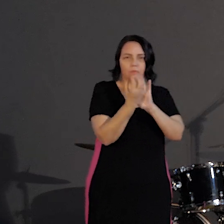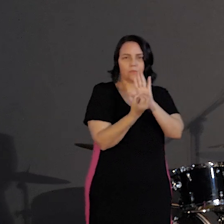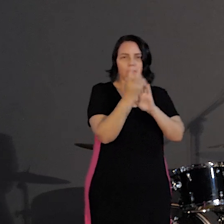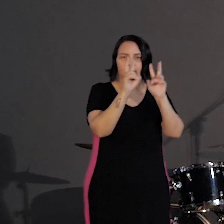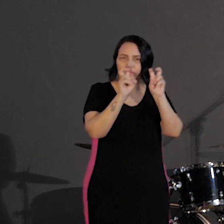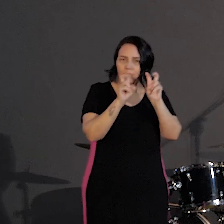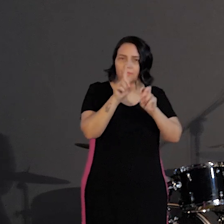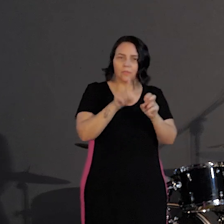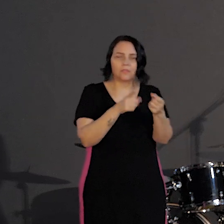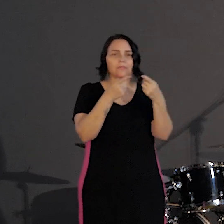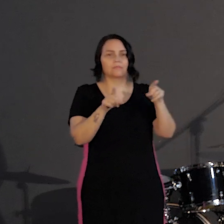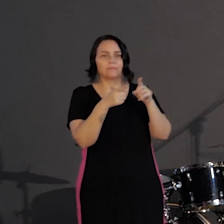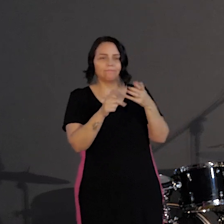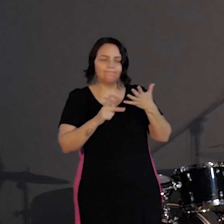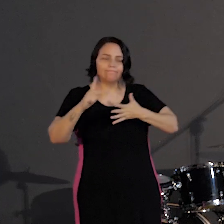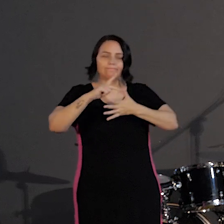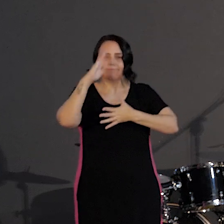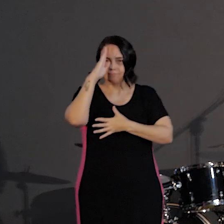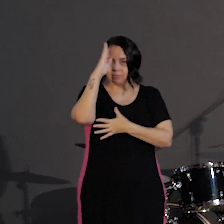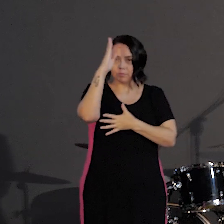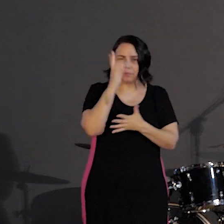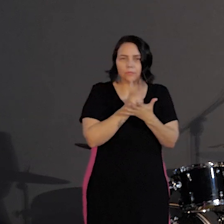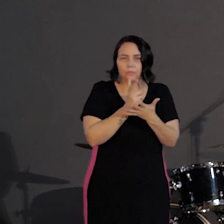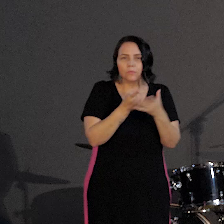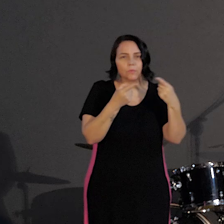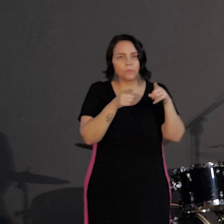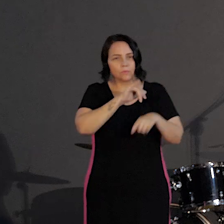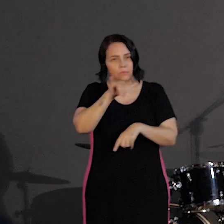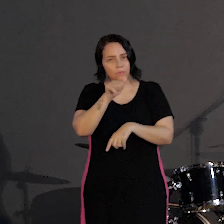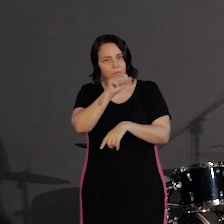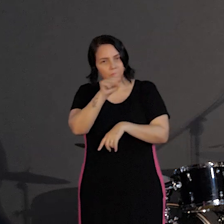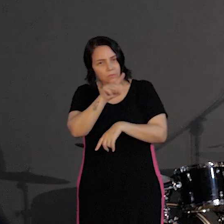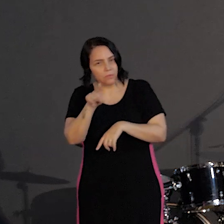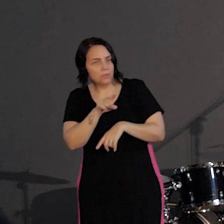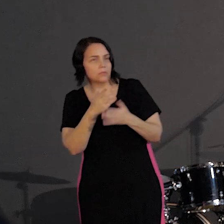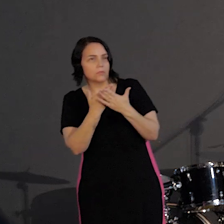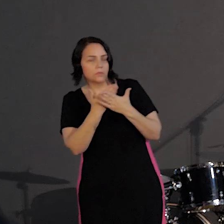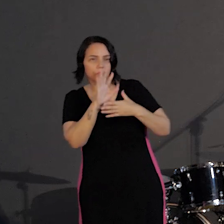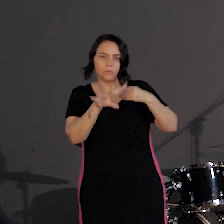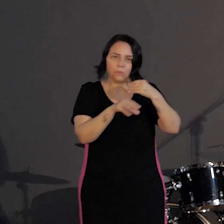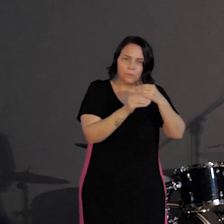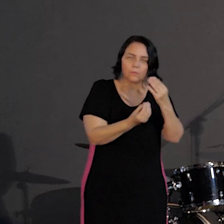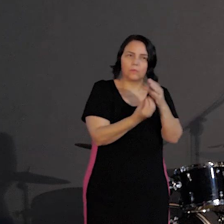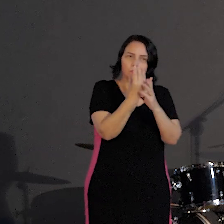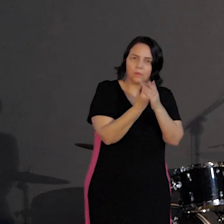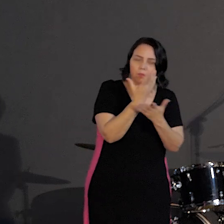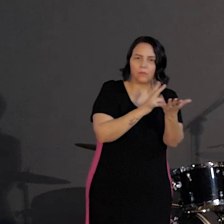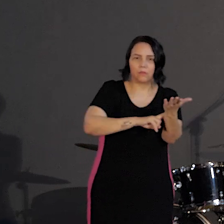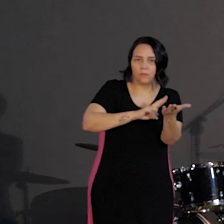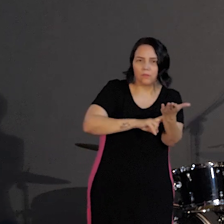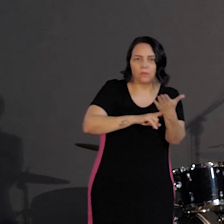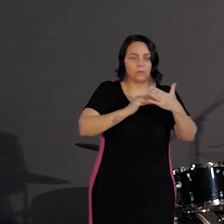que é a melodia principal. Tá? Então, sempre nessas músicas de jazz, o que a gente estuda são as improvisações, os acordes. Então, são músicas